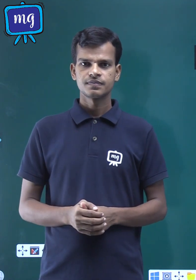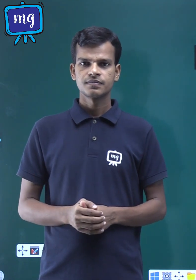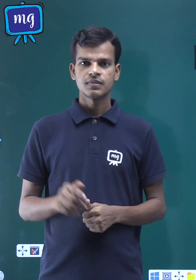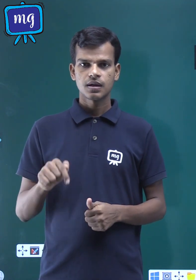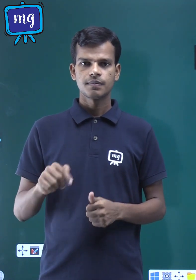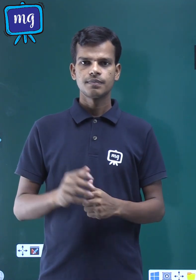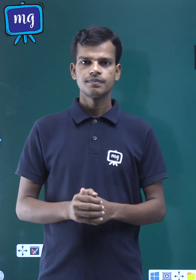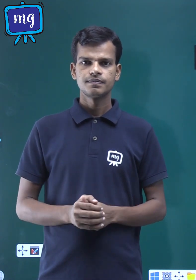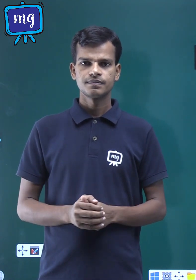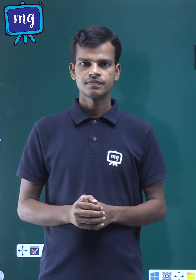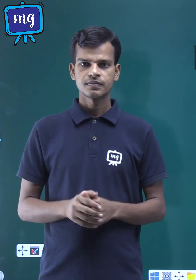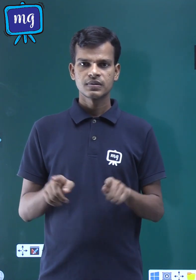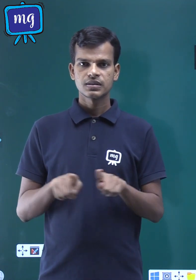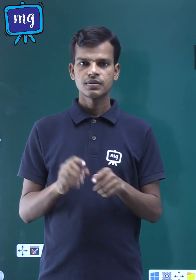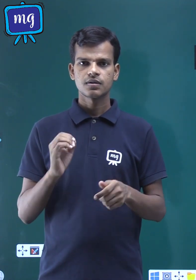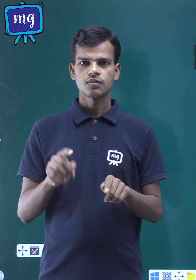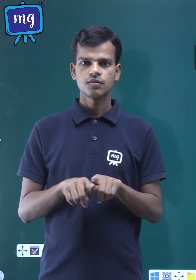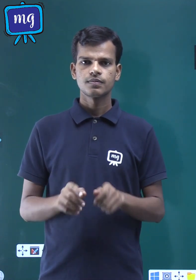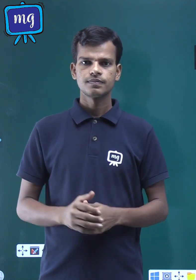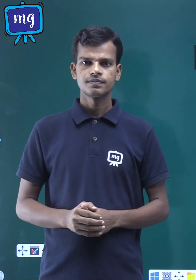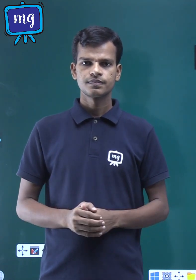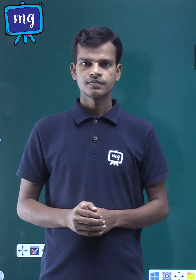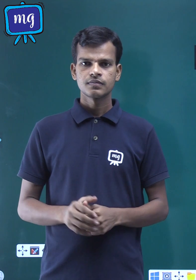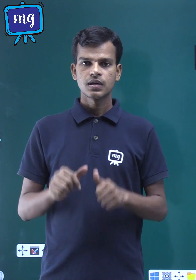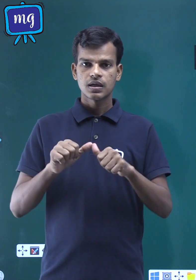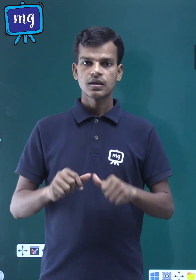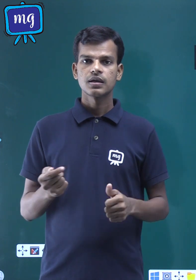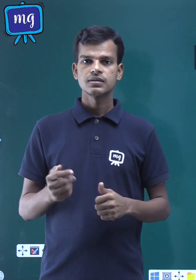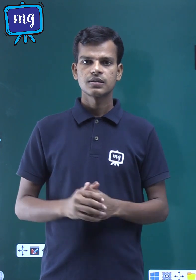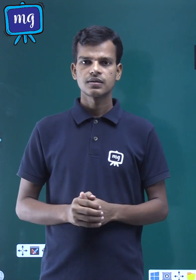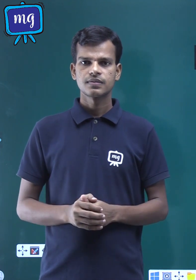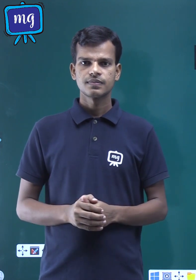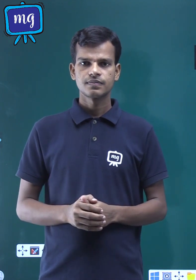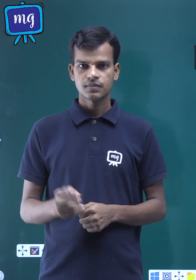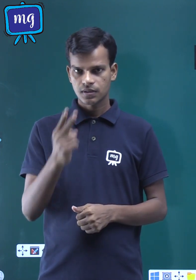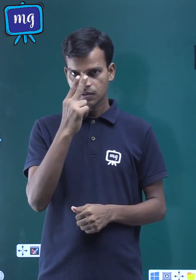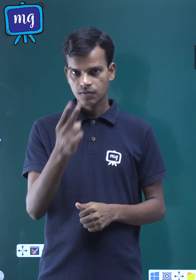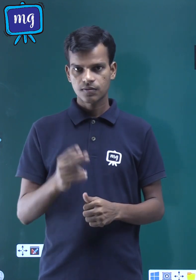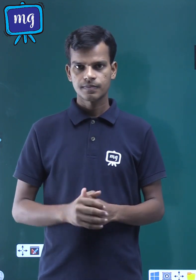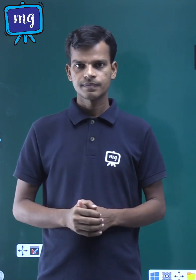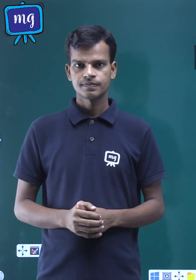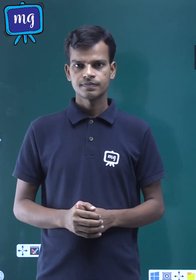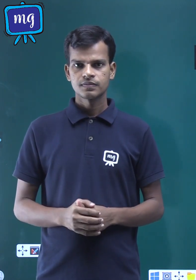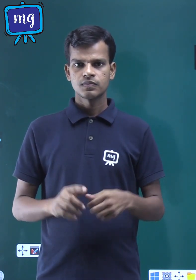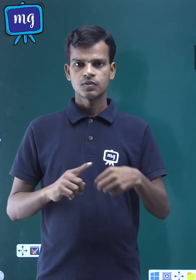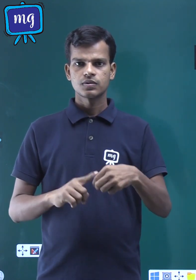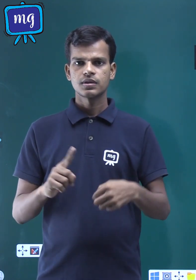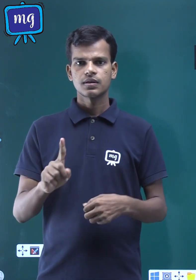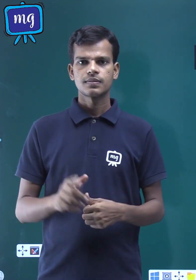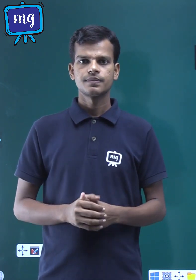अब समीकरण को हल कैसे करेंगे, देखो प्रश्न 1,